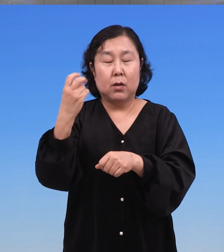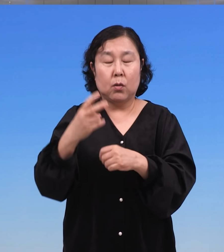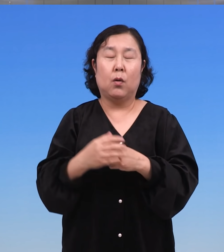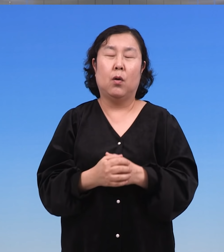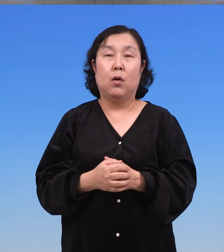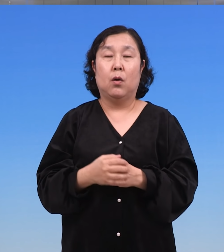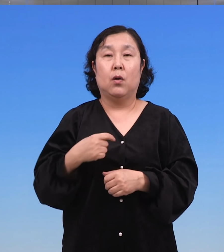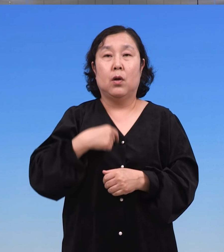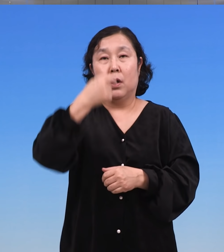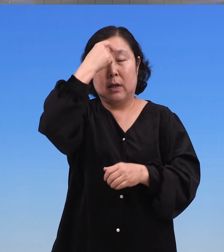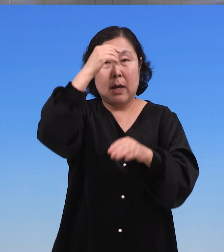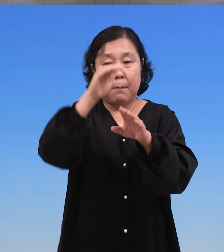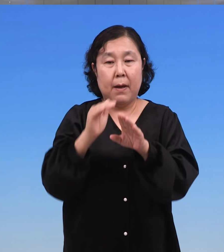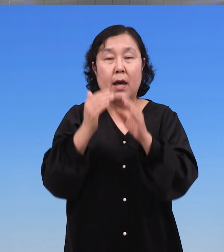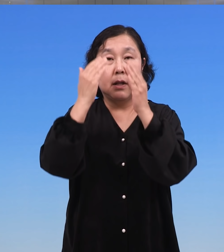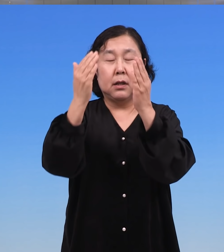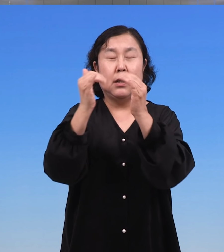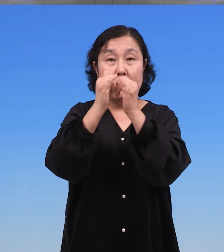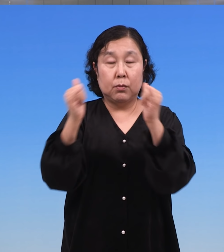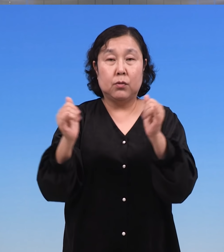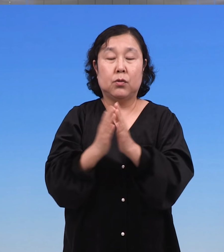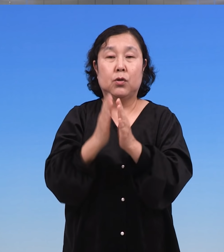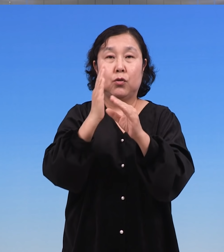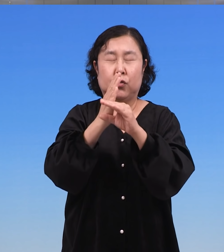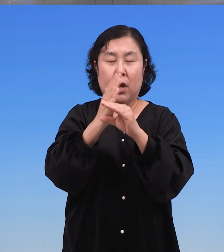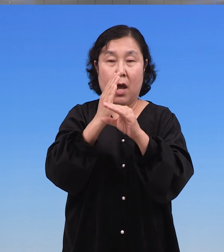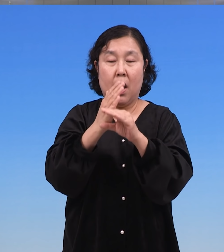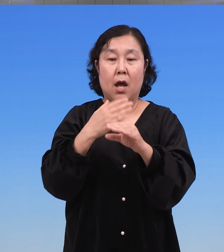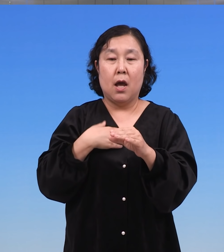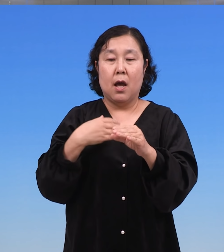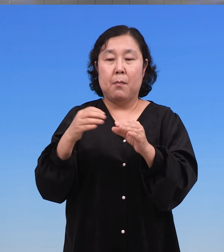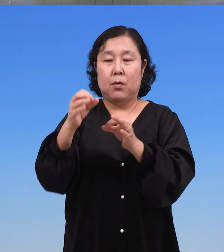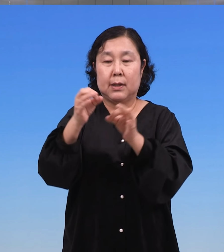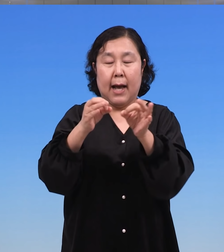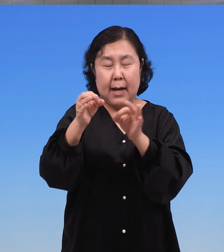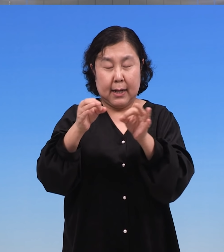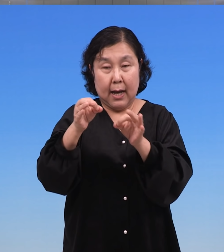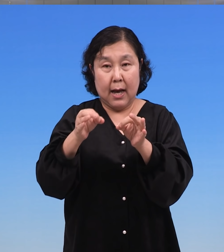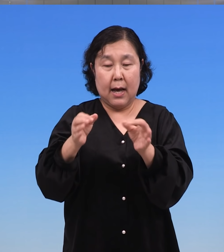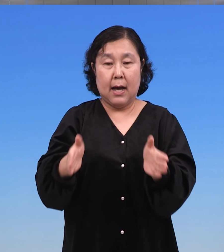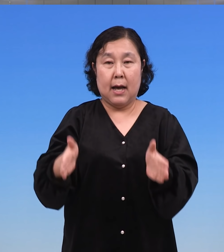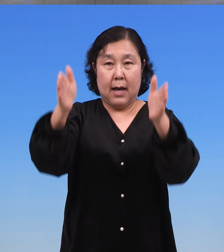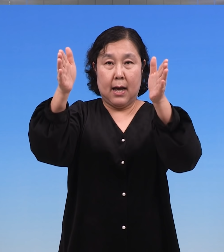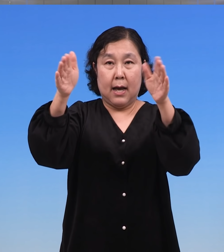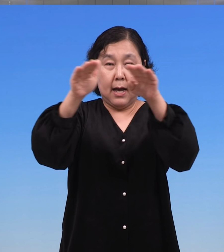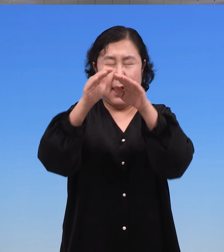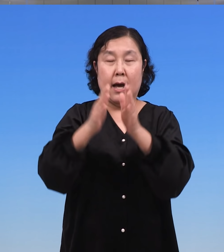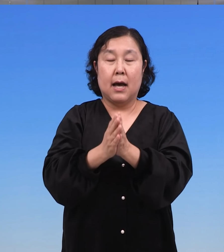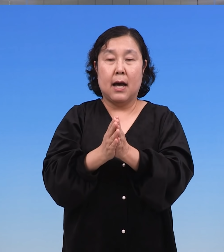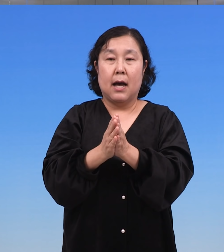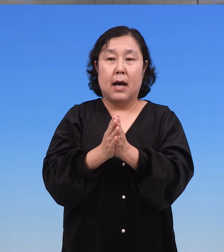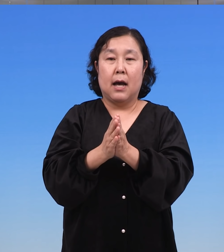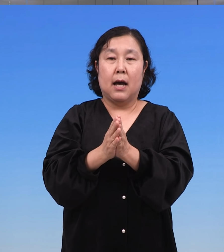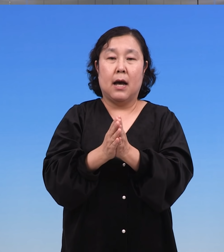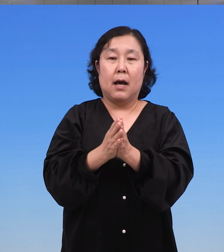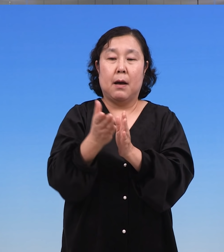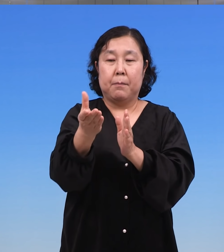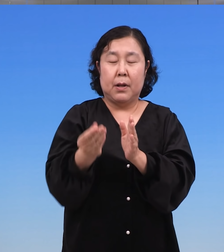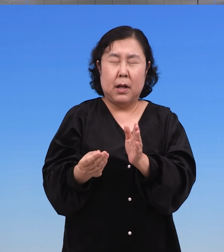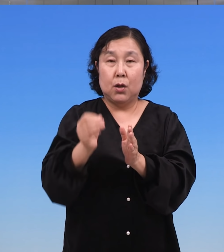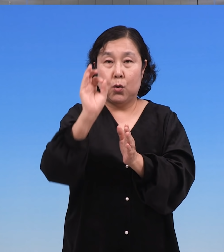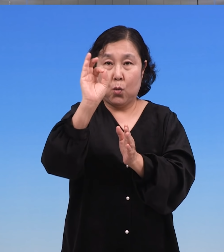운동이 필요하지만 오늘 예배 드리시는 분들 가운데 상가를 갖고 계시는 분, 상가 임대료 깎아주기 운동에 좀